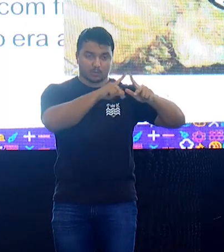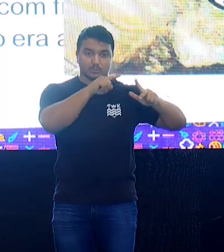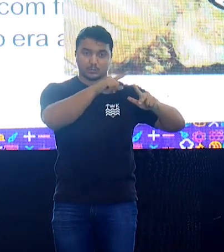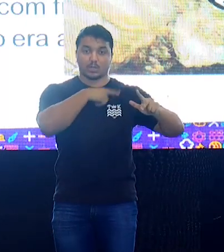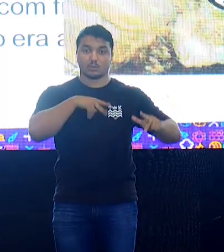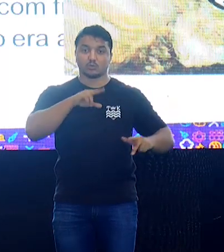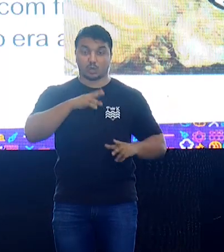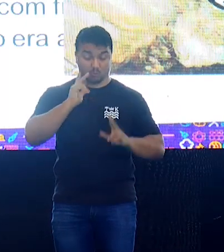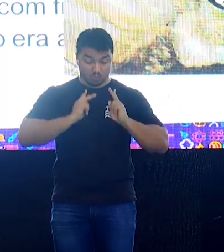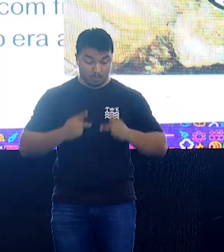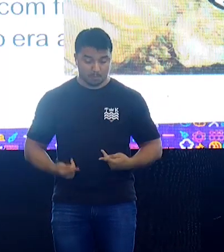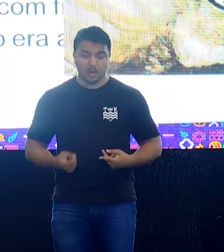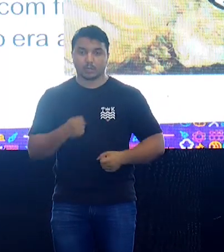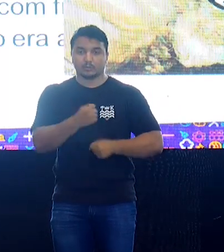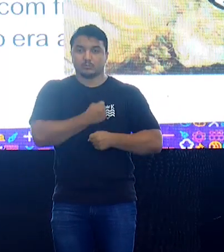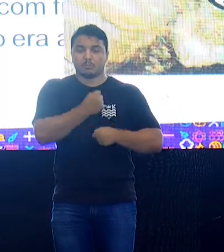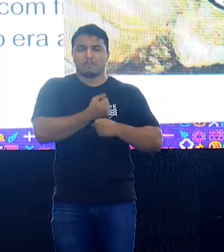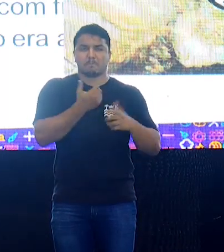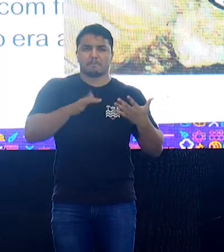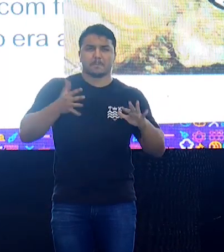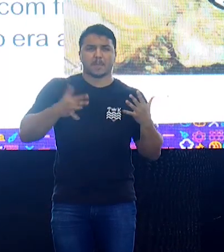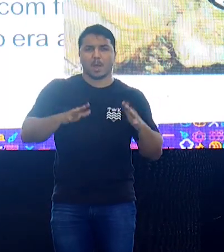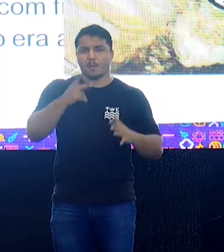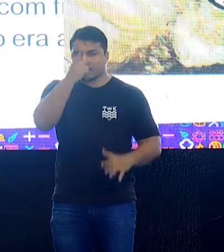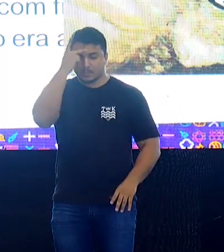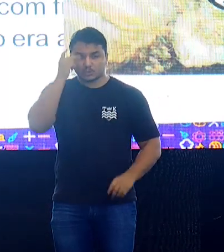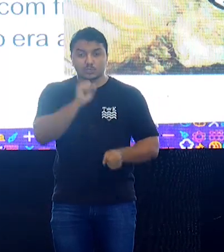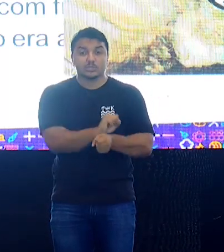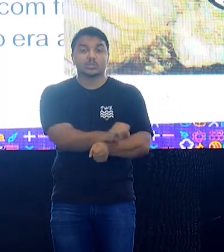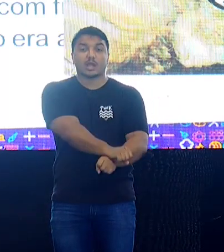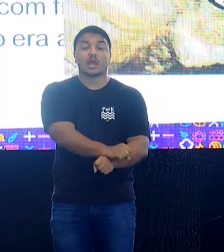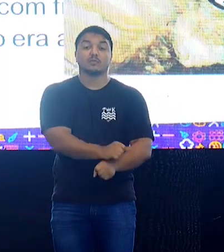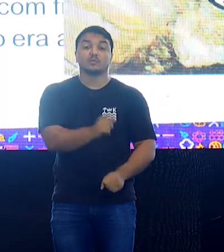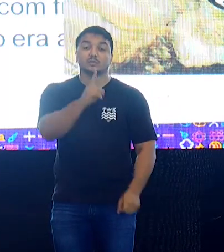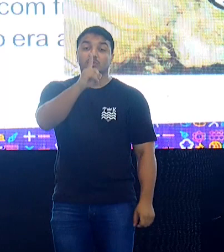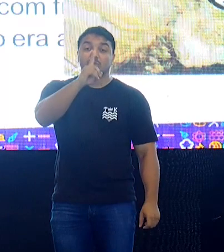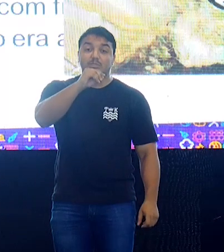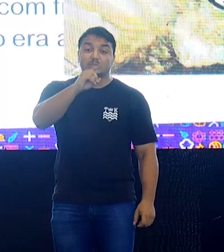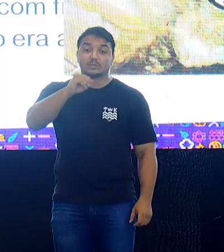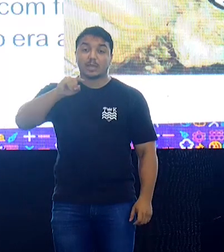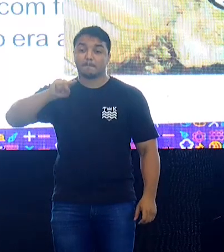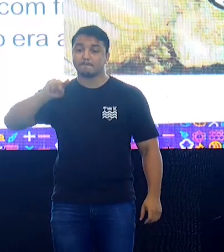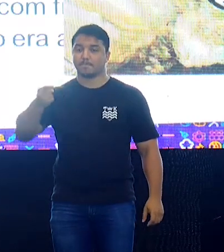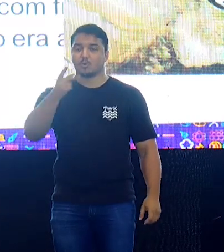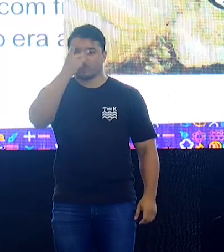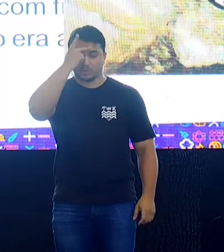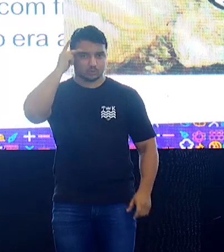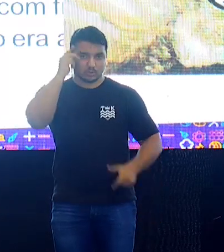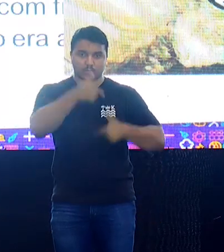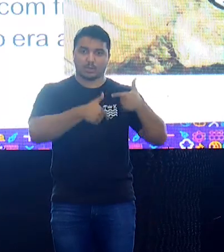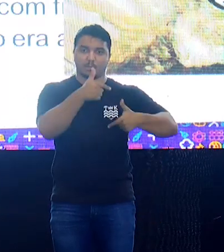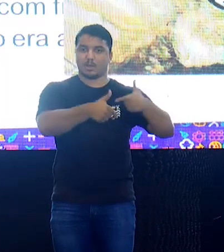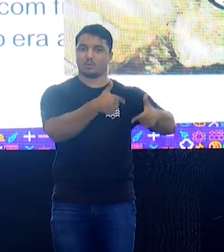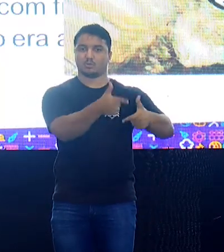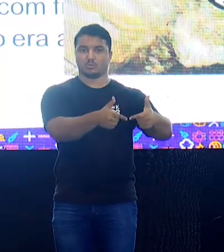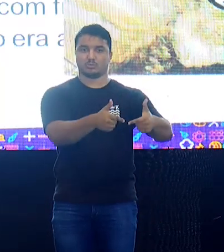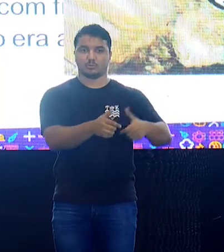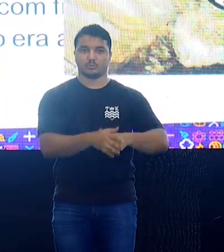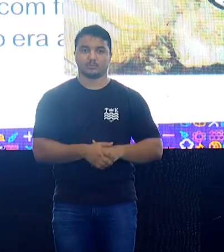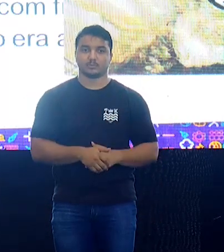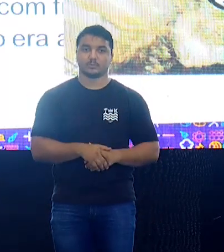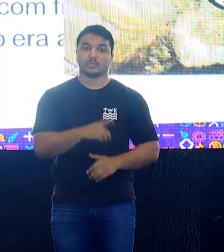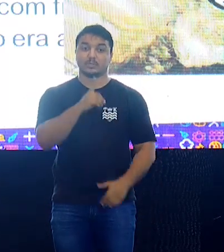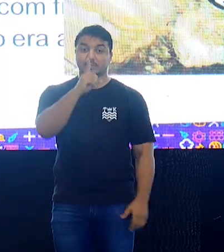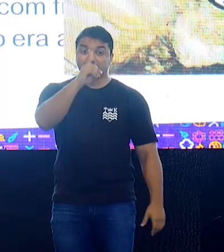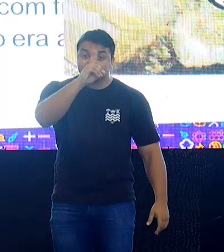a mão de obra de aproximadamente 100 mil trabalhadores. Para você ter uma